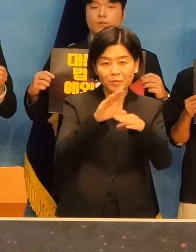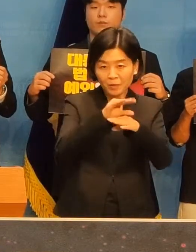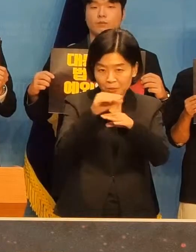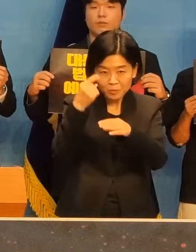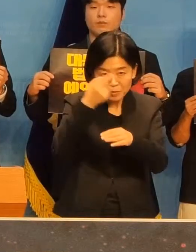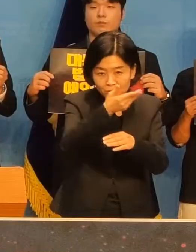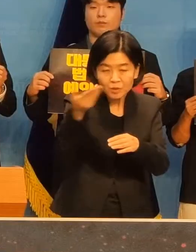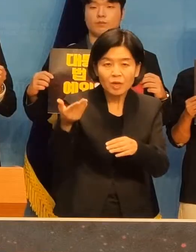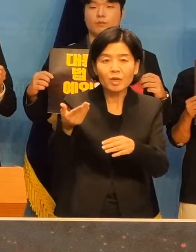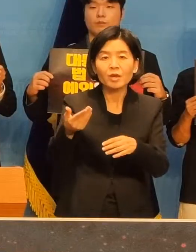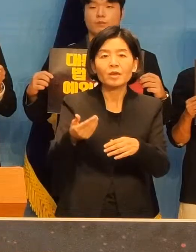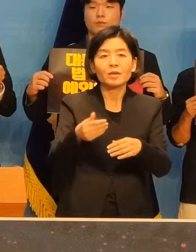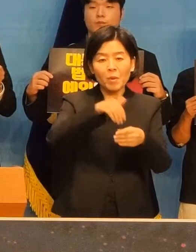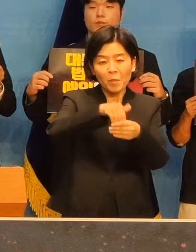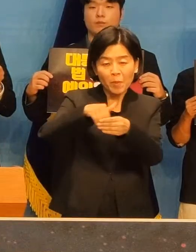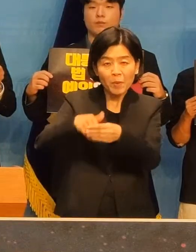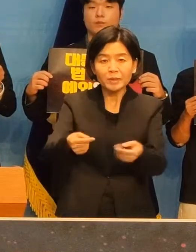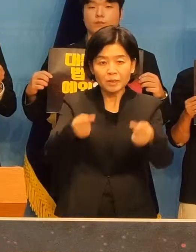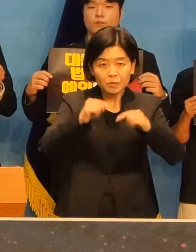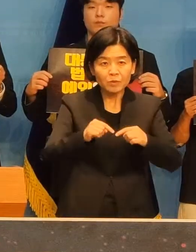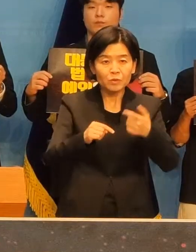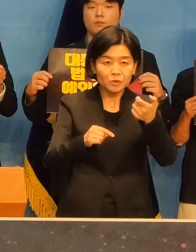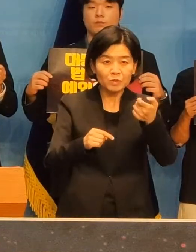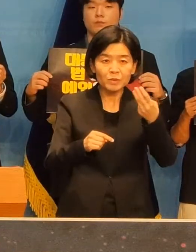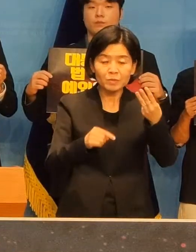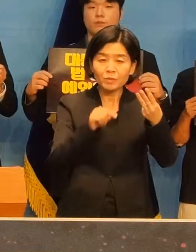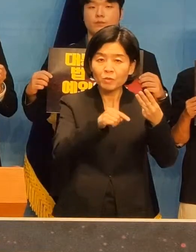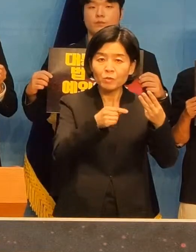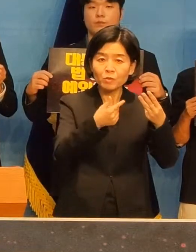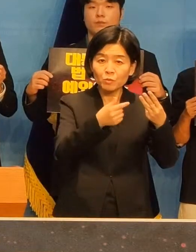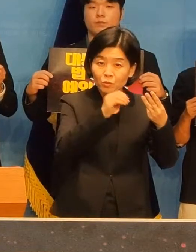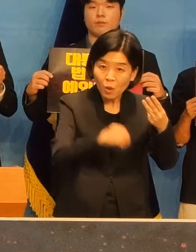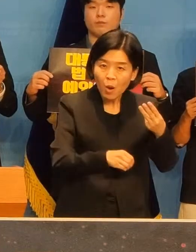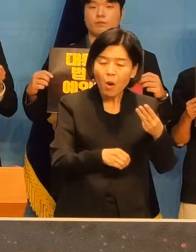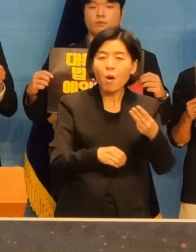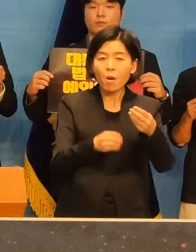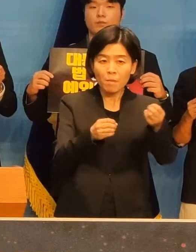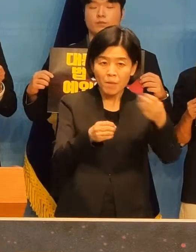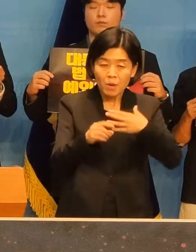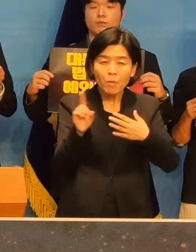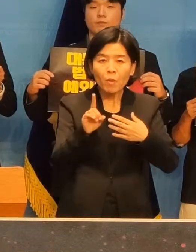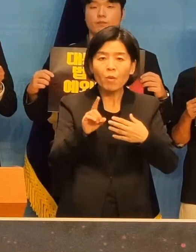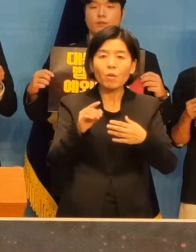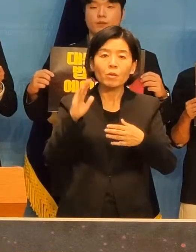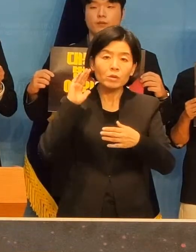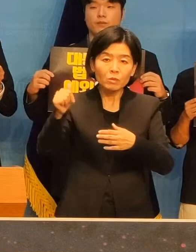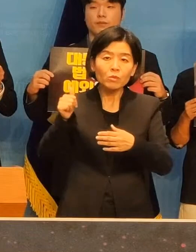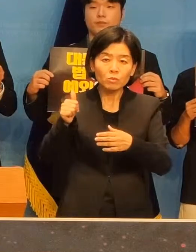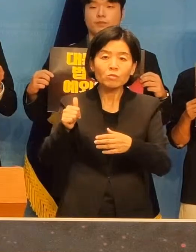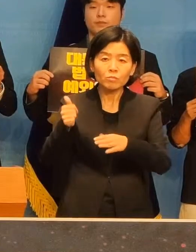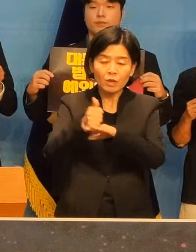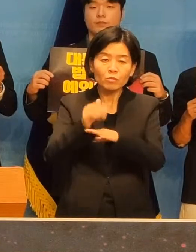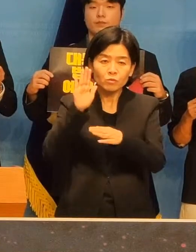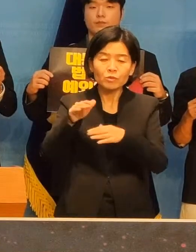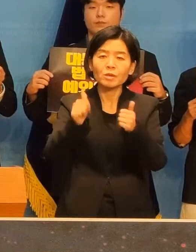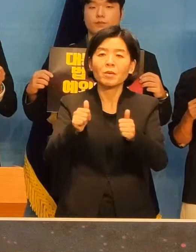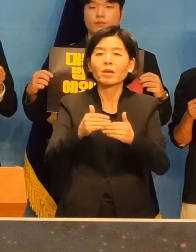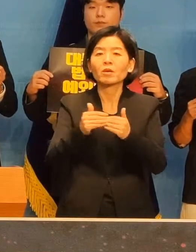63.9%가 재판은 계속되어야 한다고 응답했고, KBS 여론조사